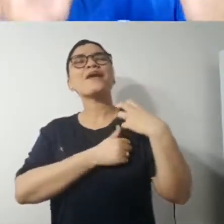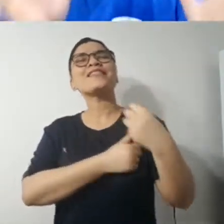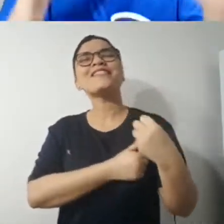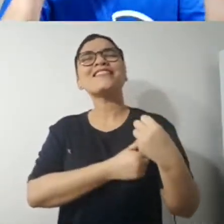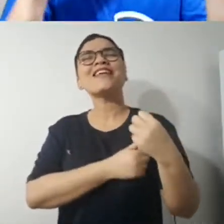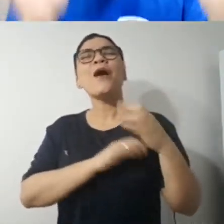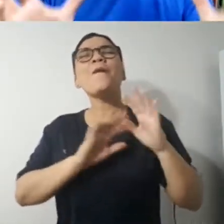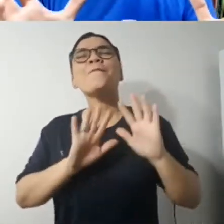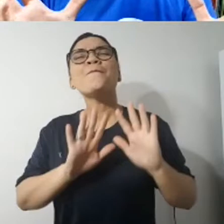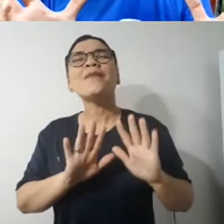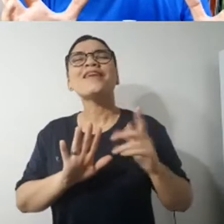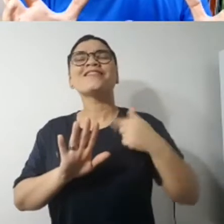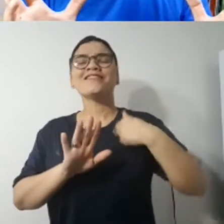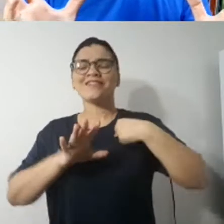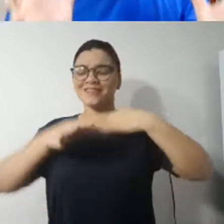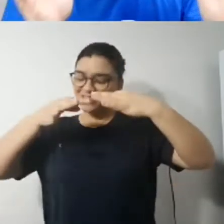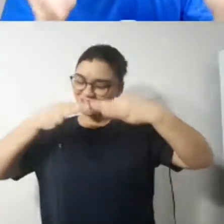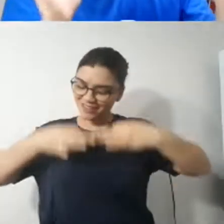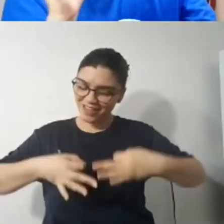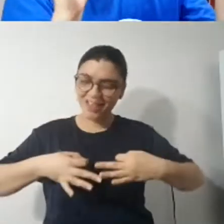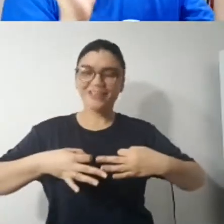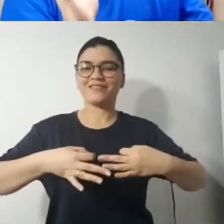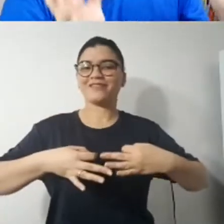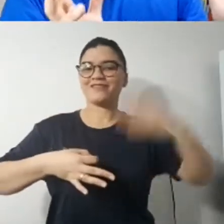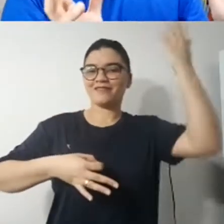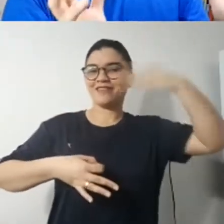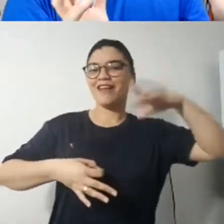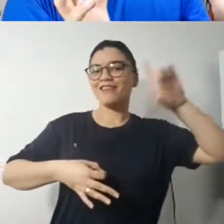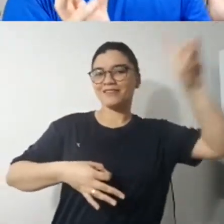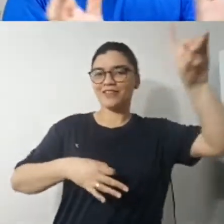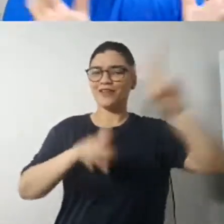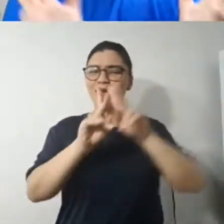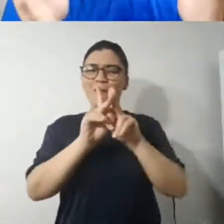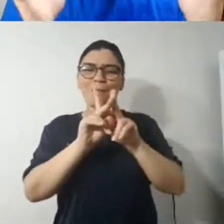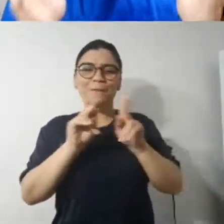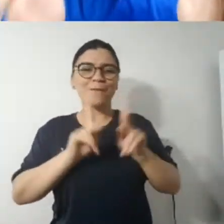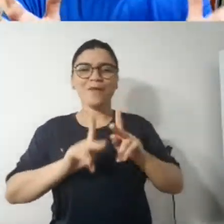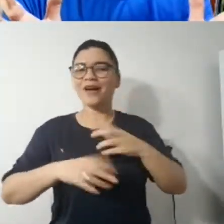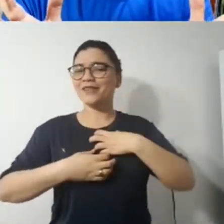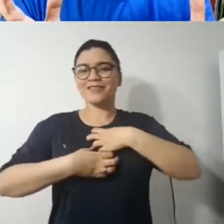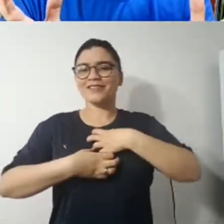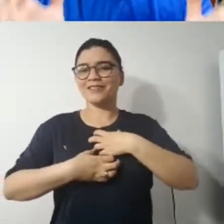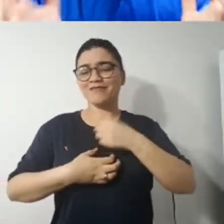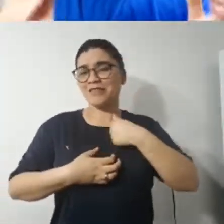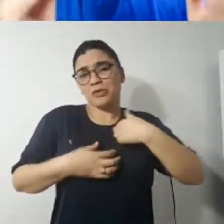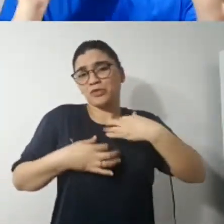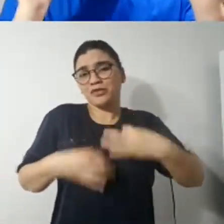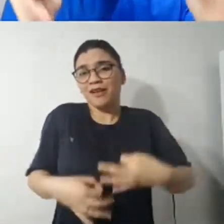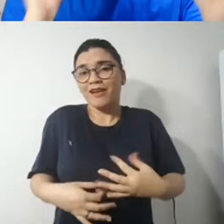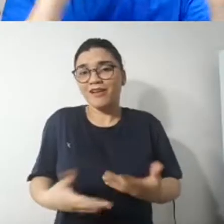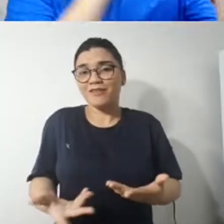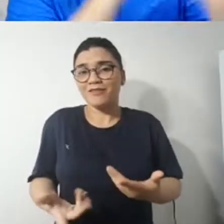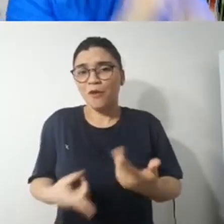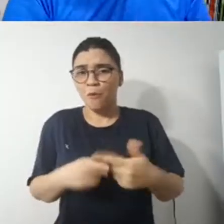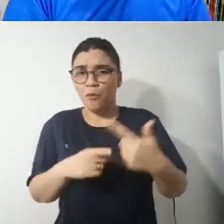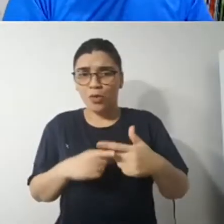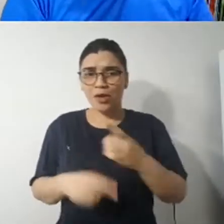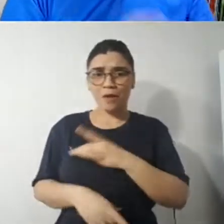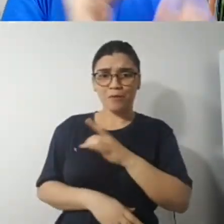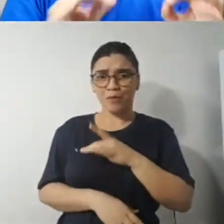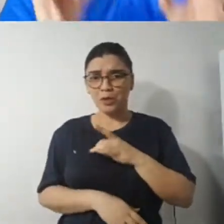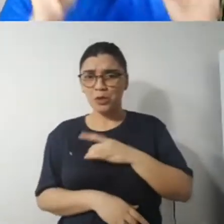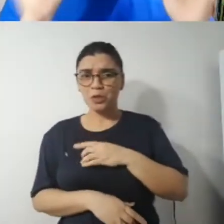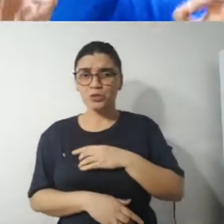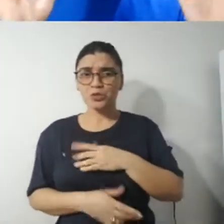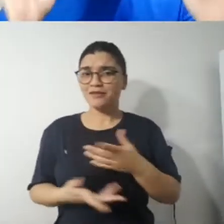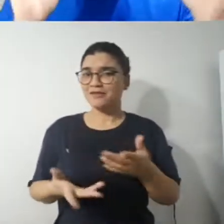coisa certa. Você se sente em paz. Você se sente alegre. Mesmo no meio da perseguição. Mesmo